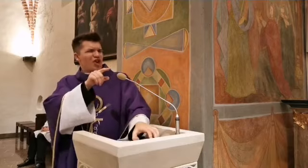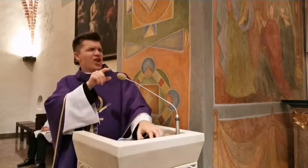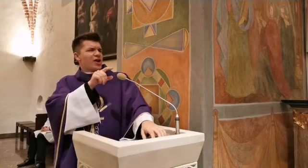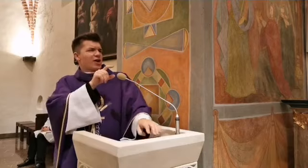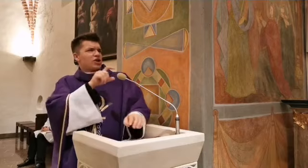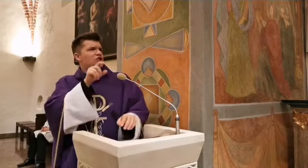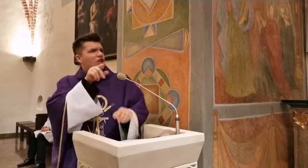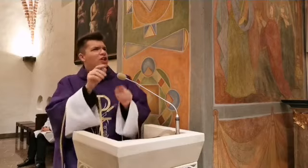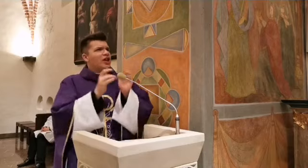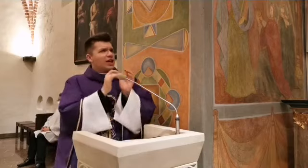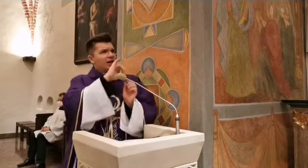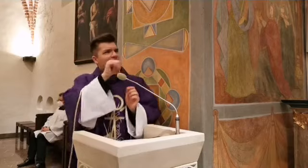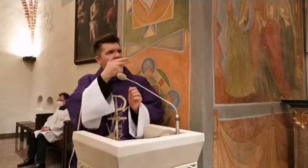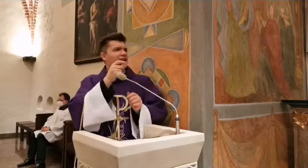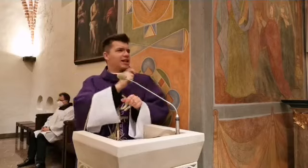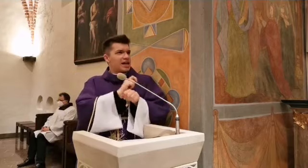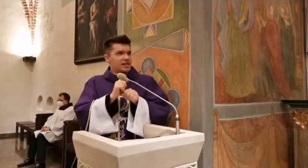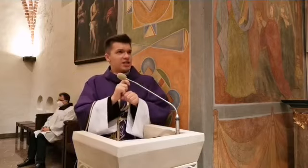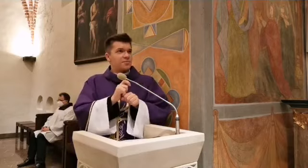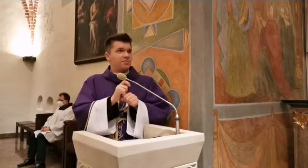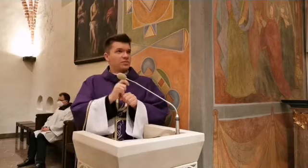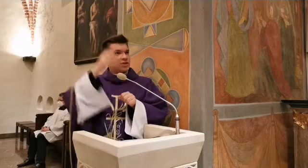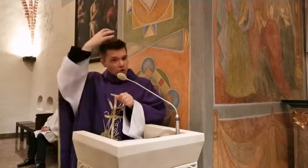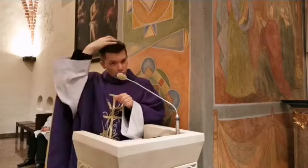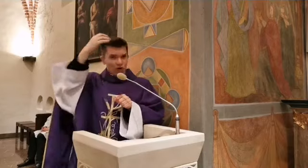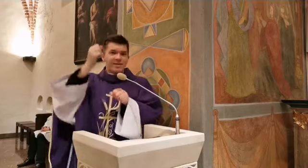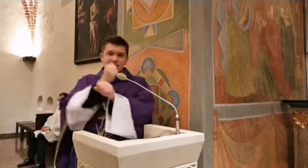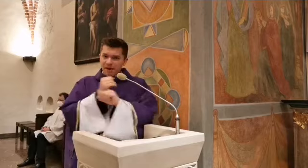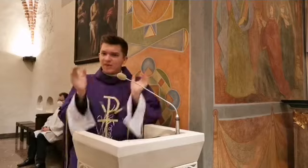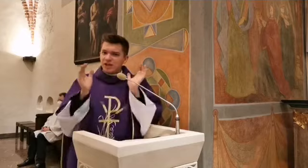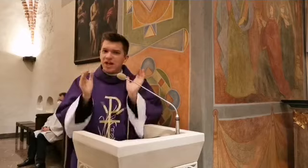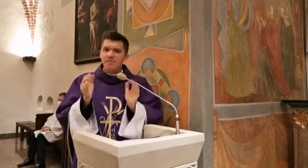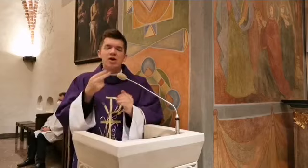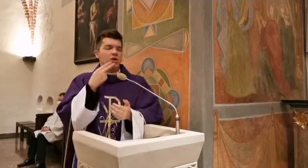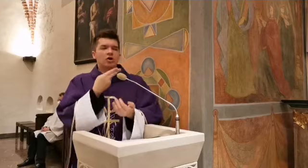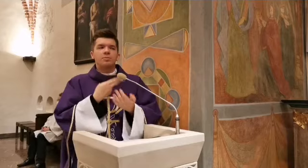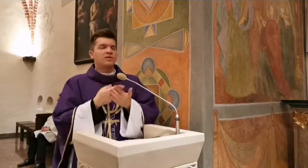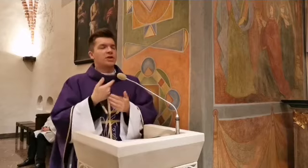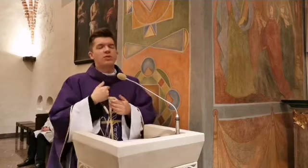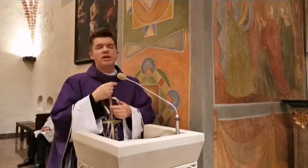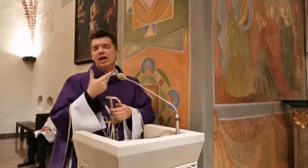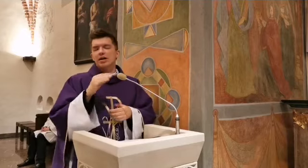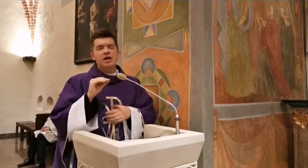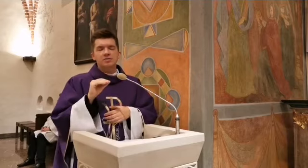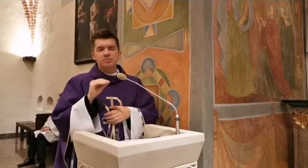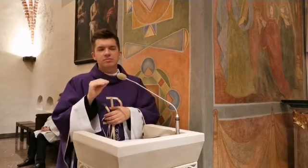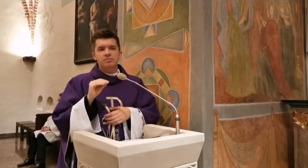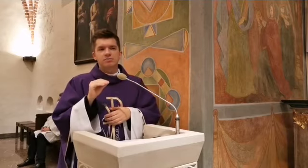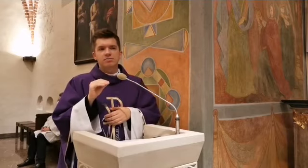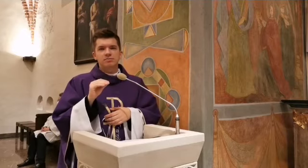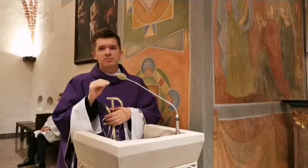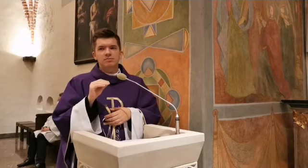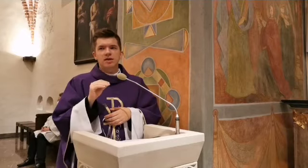go, czy ty, Jan, jesteś królem, Zbawicielem, odpowiedział, ja nie.